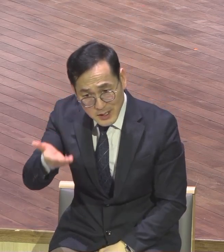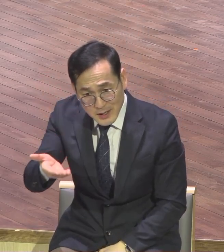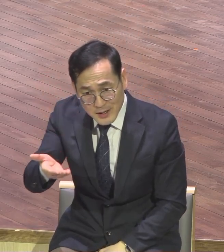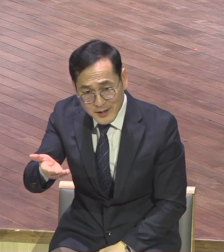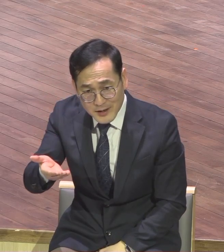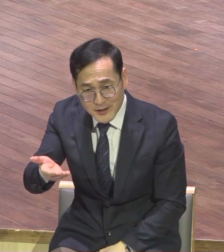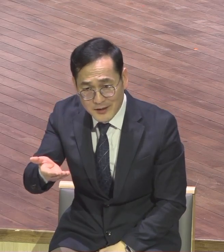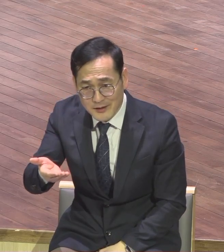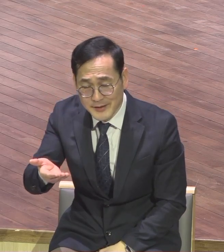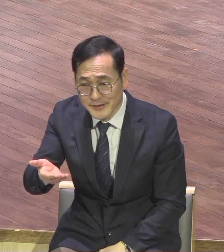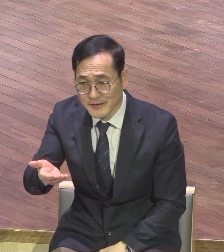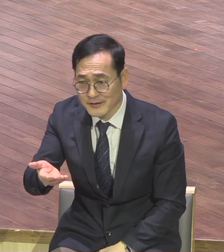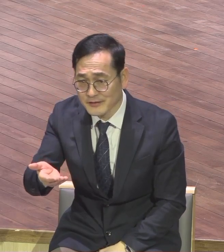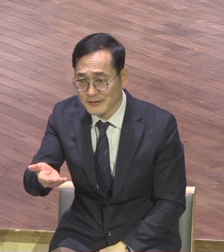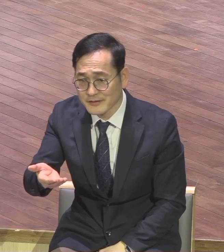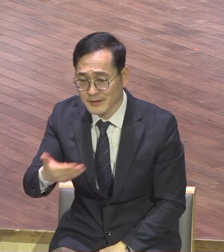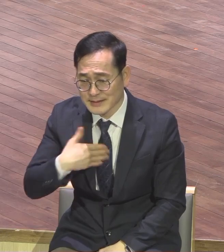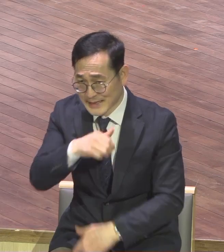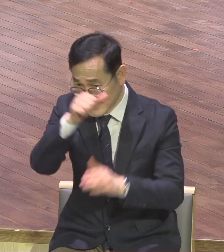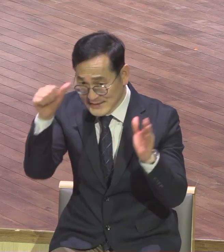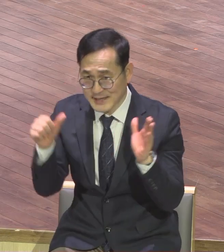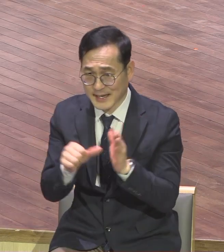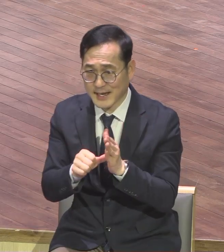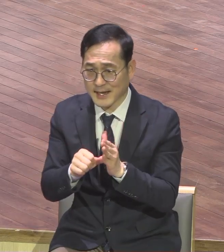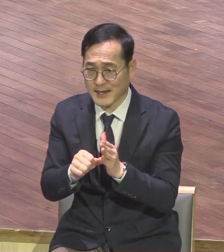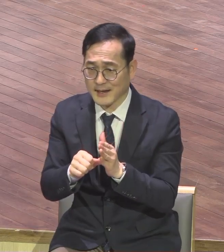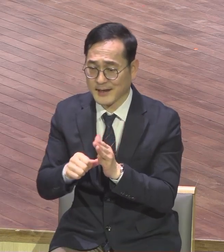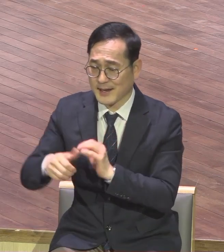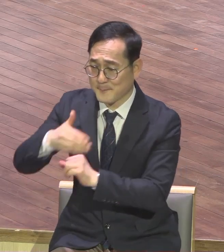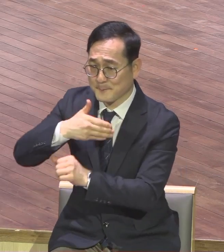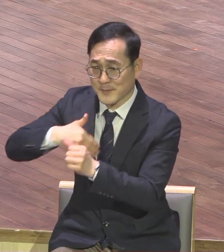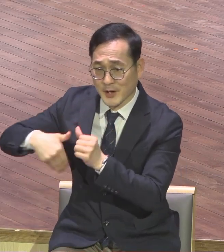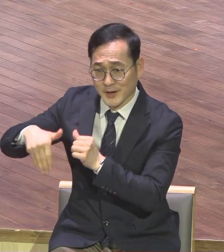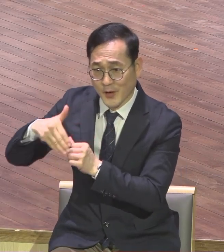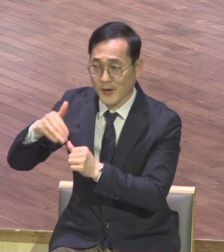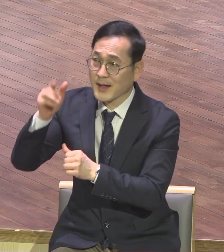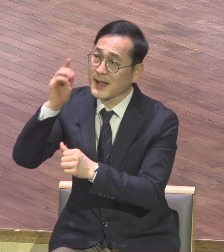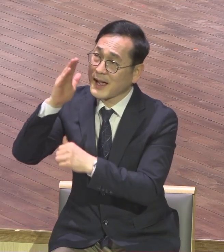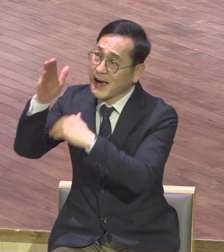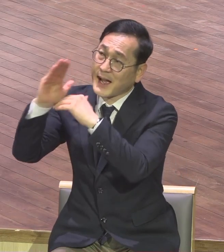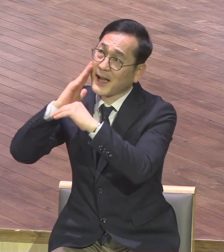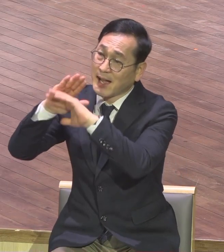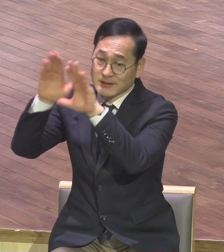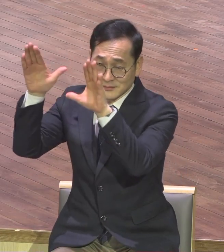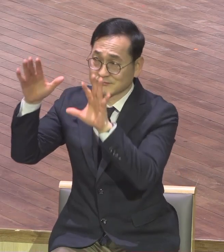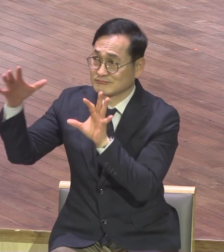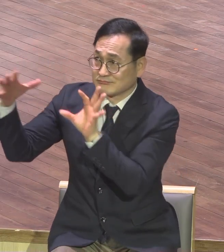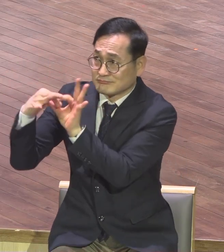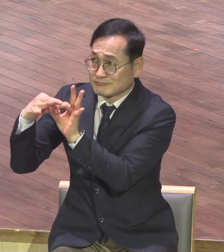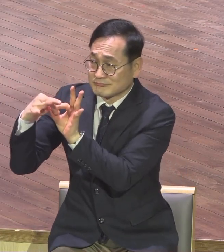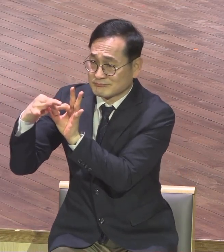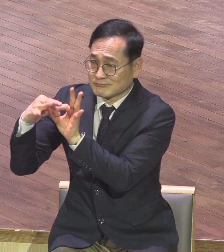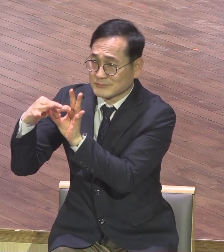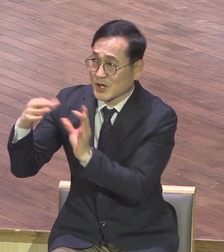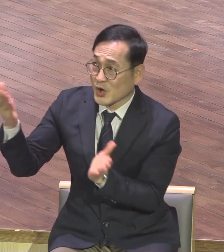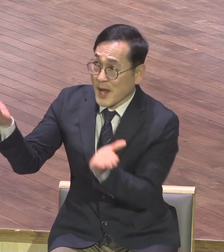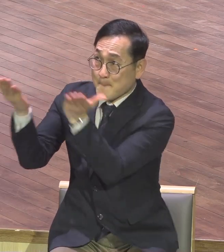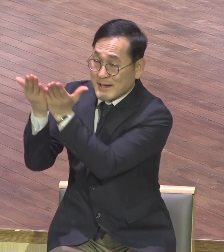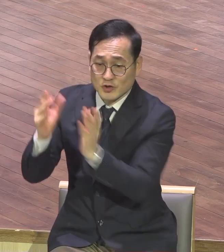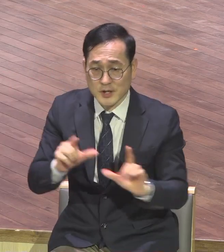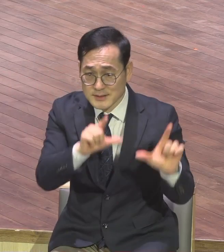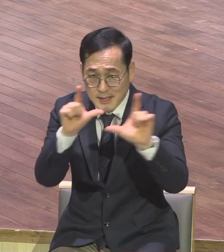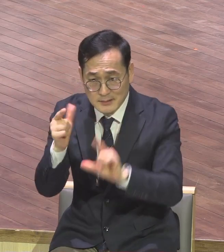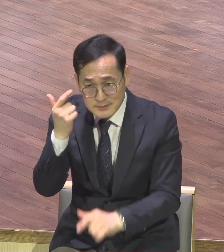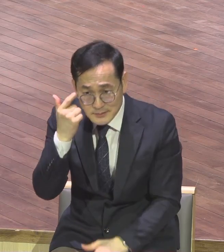있습니다. 정말 내 인생의 절대 배경이 하늘에 있다는 사실을 분명히 깨닫고 거기에 걸맞는 삶을 지금